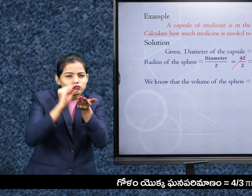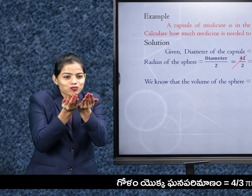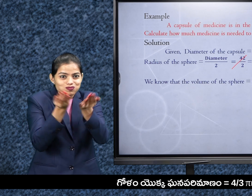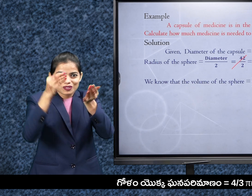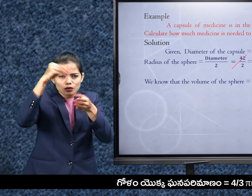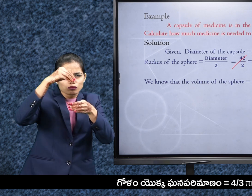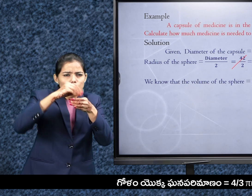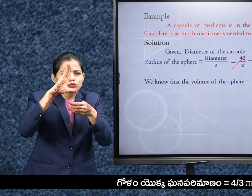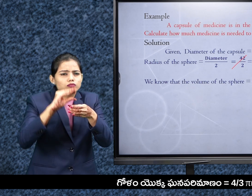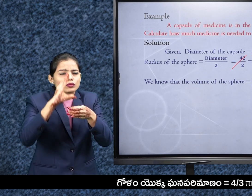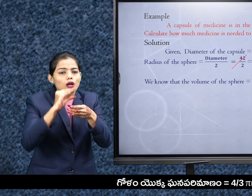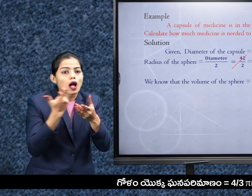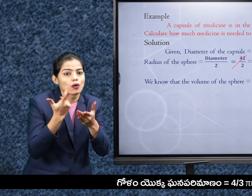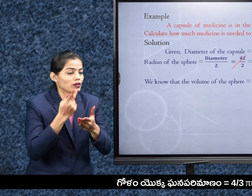πr³ అని మనకు తెలుసు.